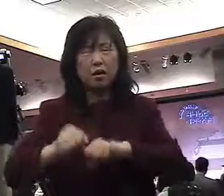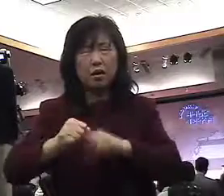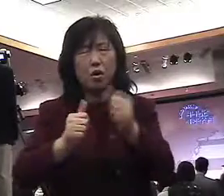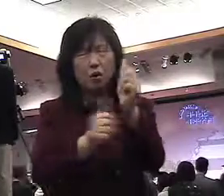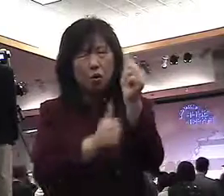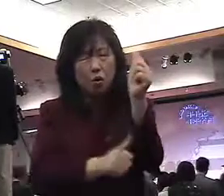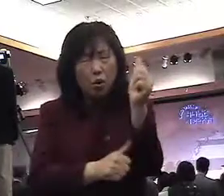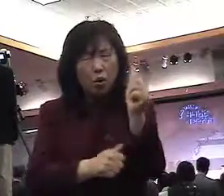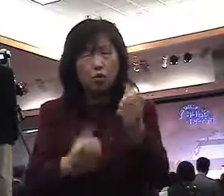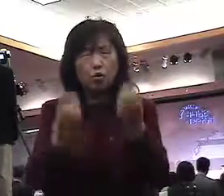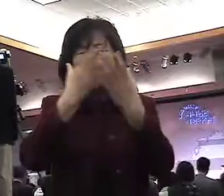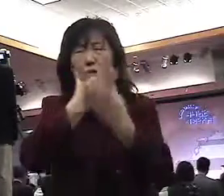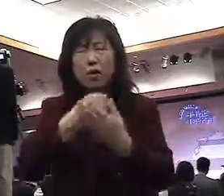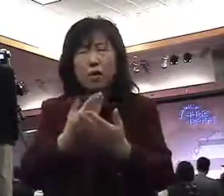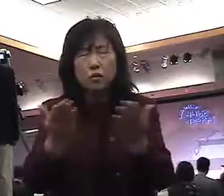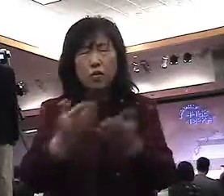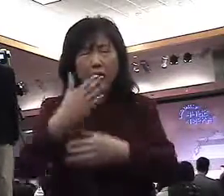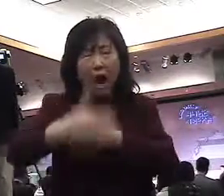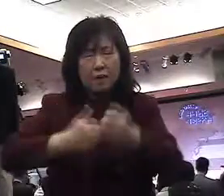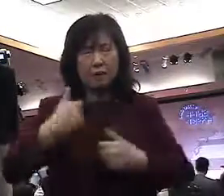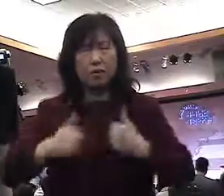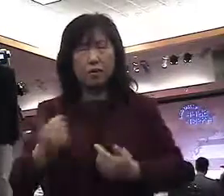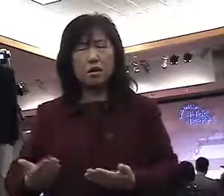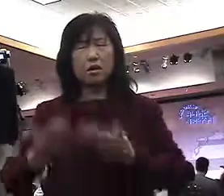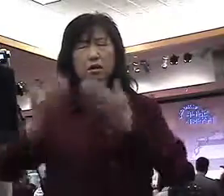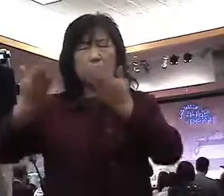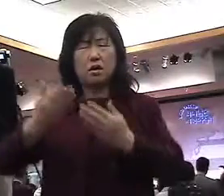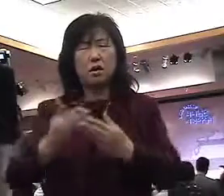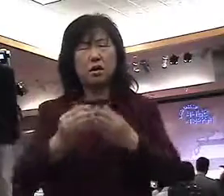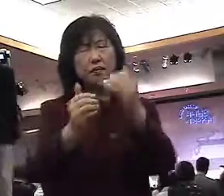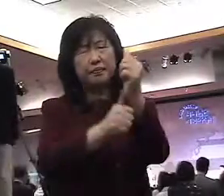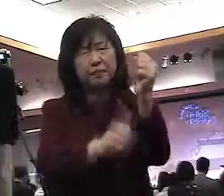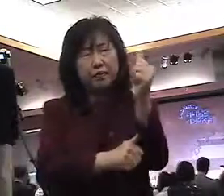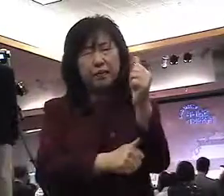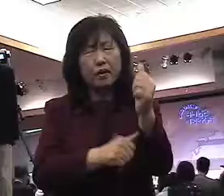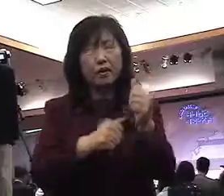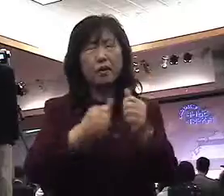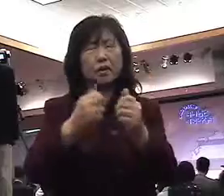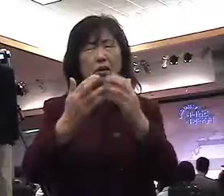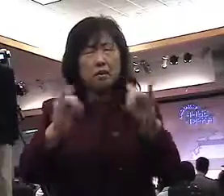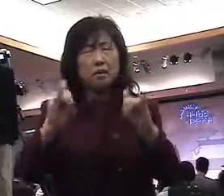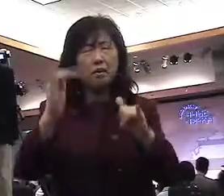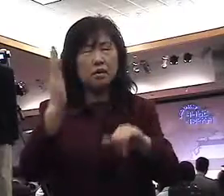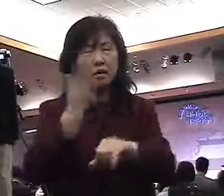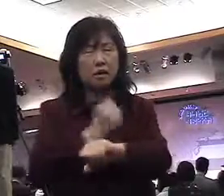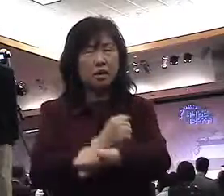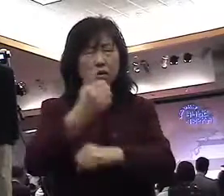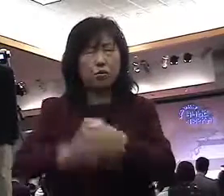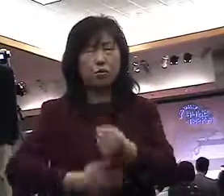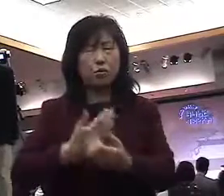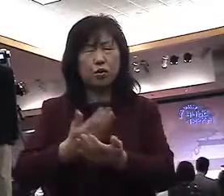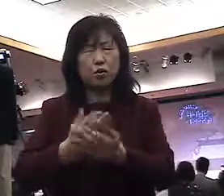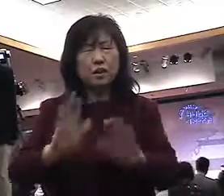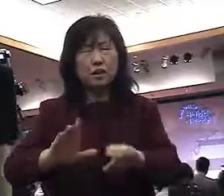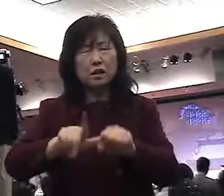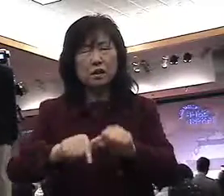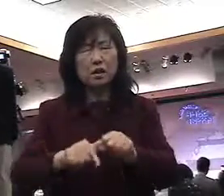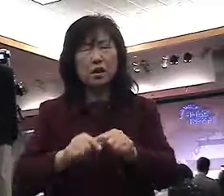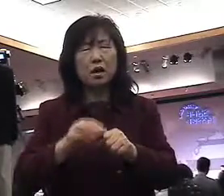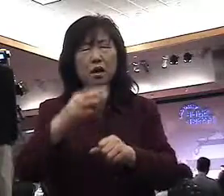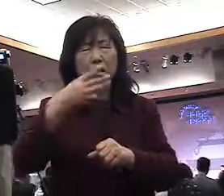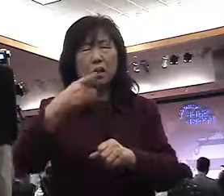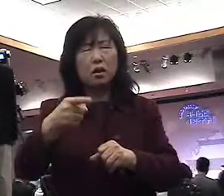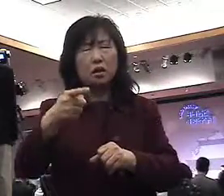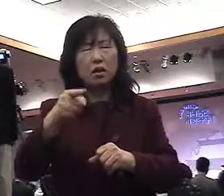축복하여 주시고 하나님을 기쁘게 해드리는 교육자님들 되게 하여 주시옵소서. 이 시간